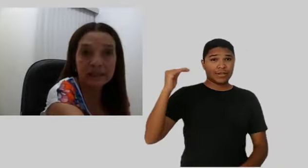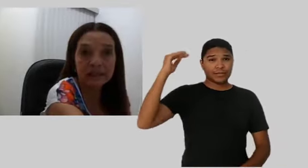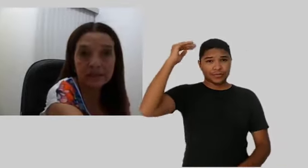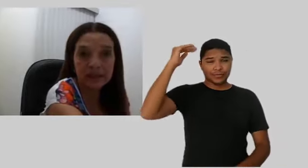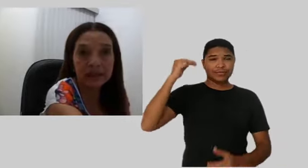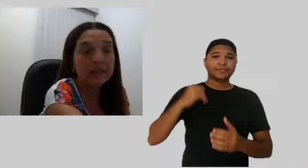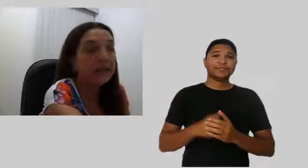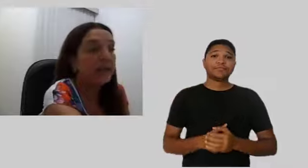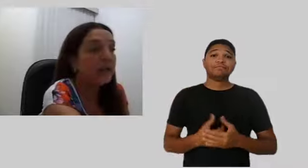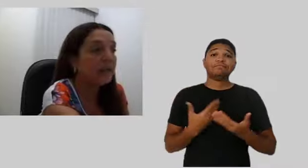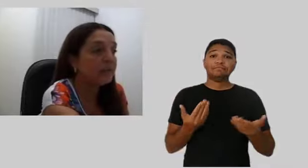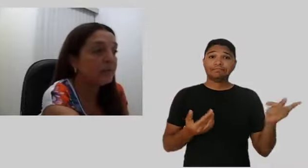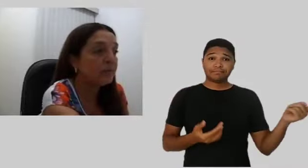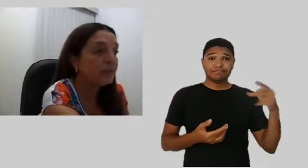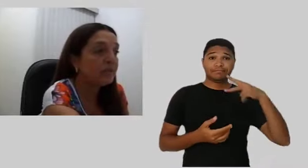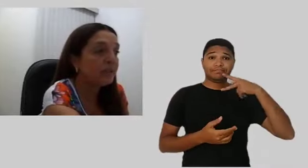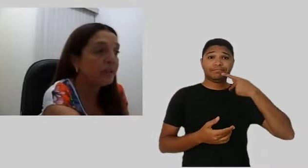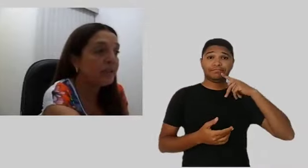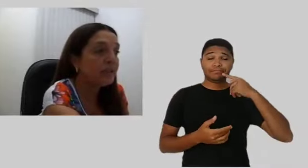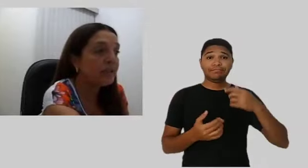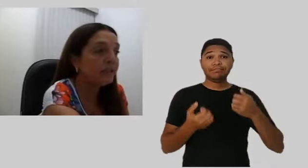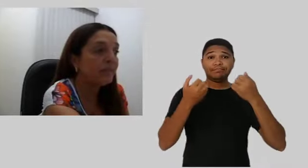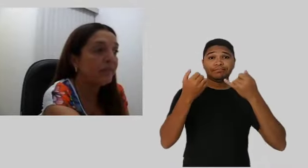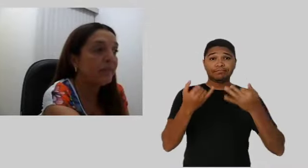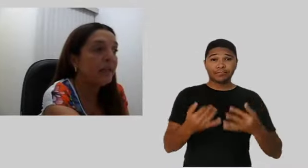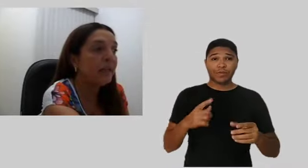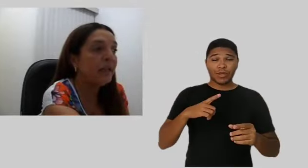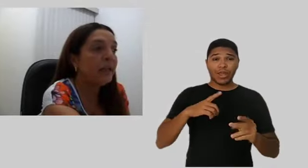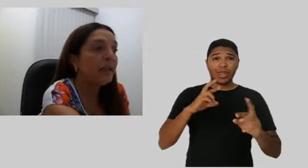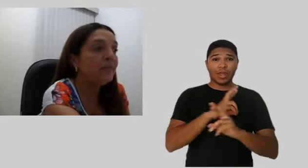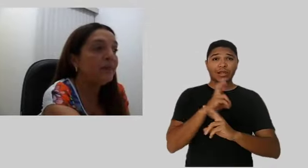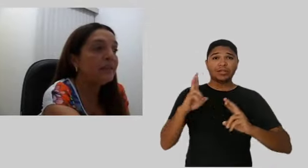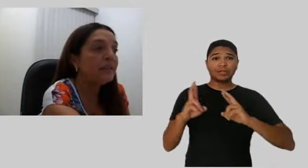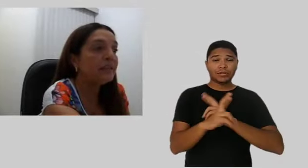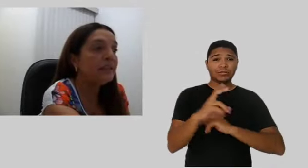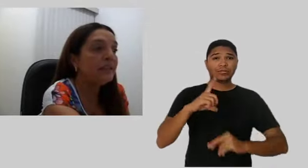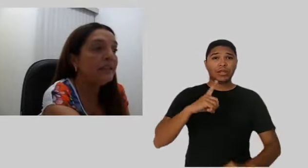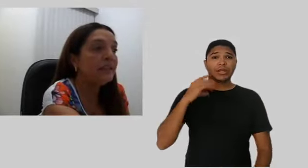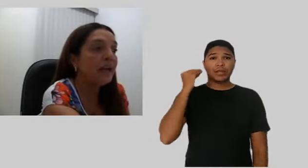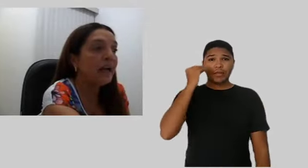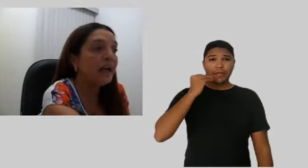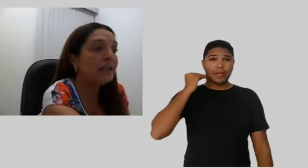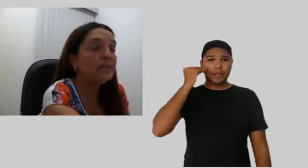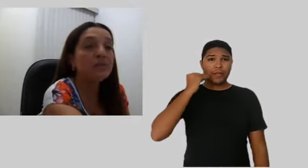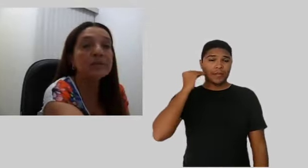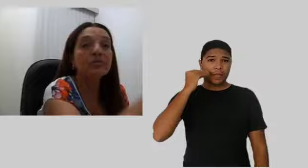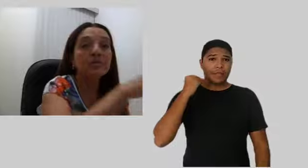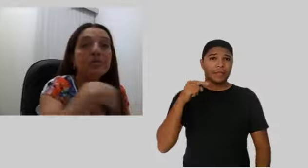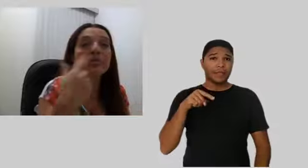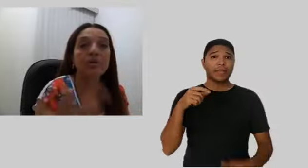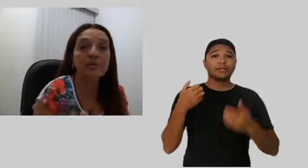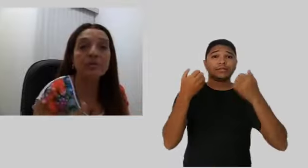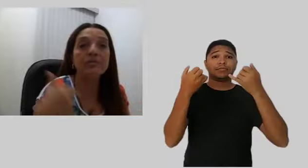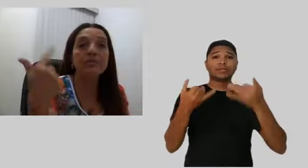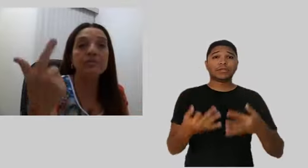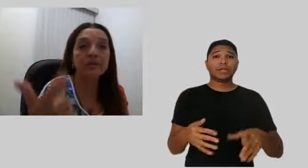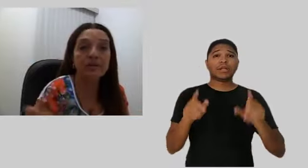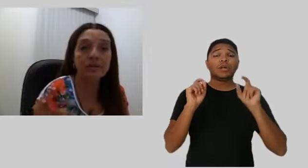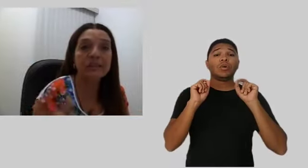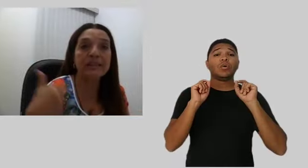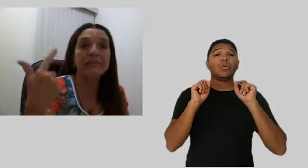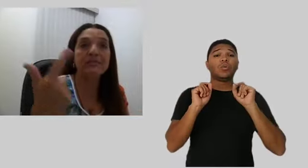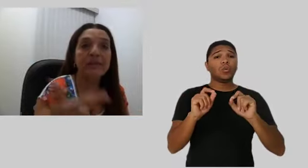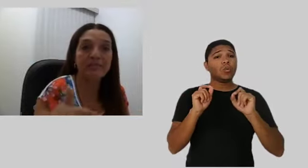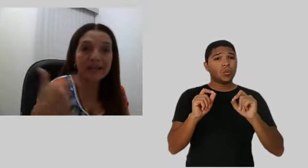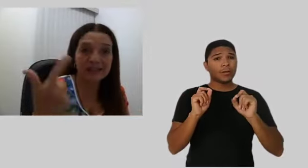diferença está relacionada à questão da experiência, né? Ele vai dizer que as situações novas que